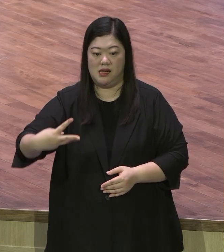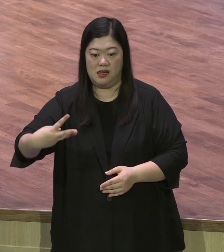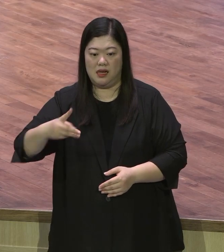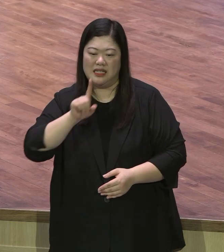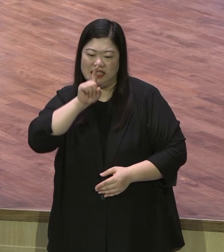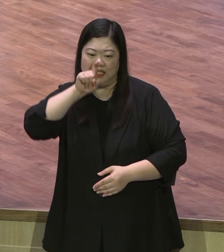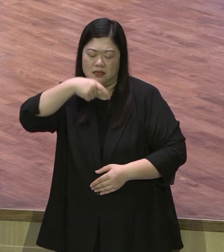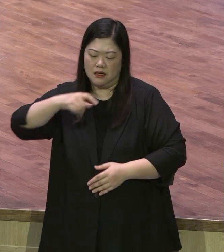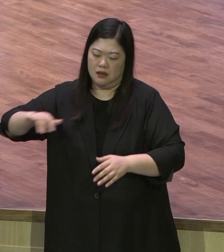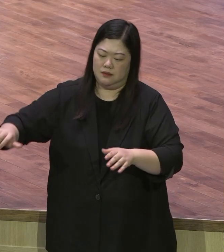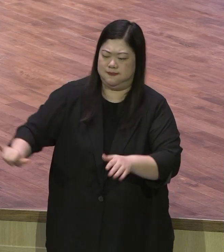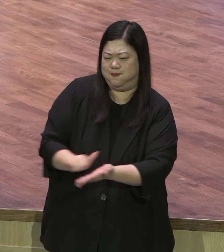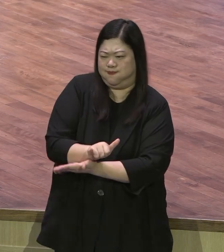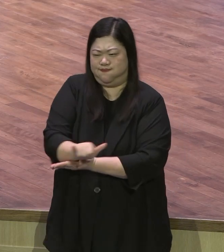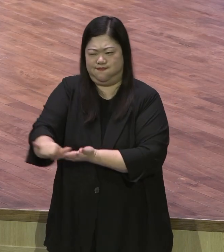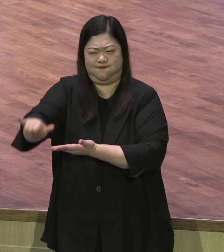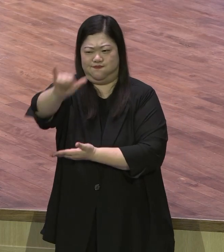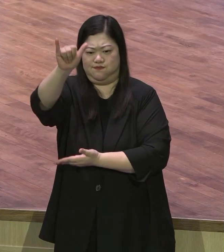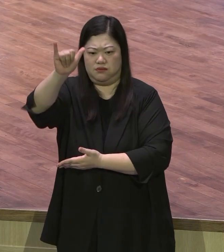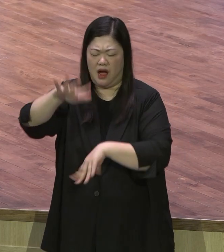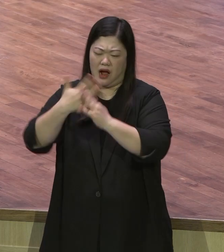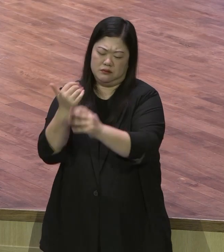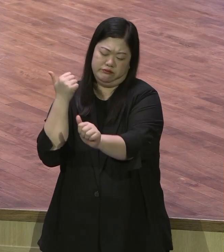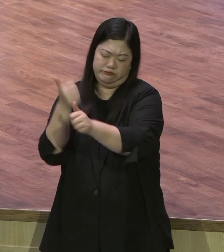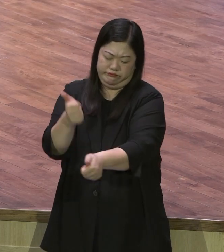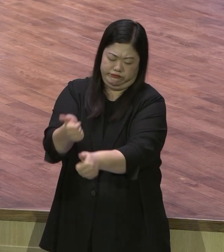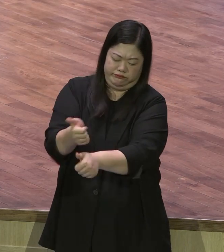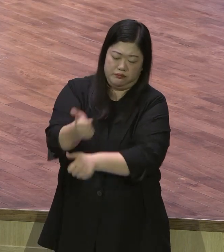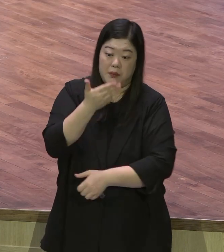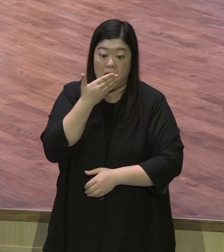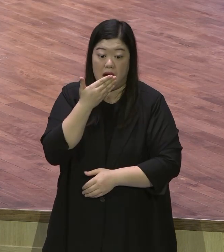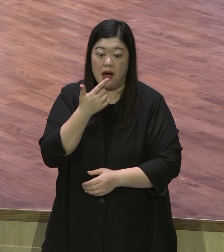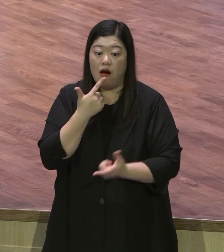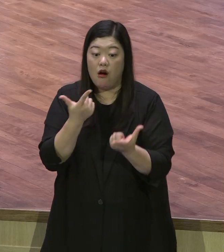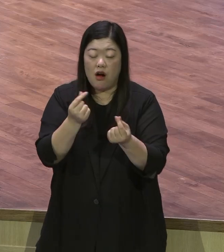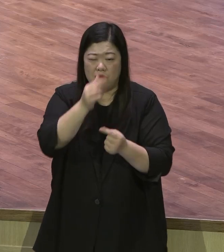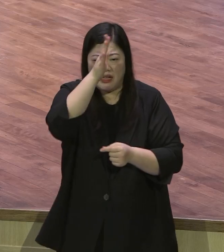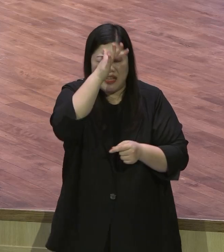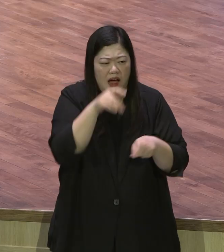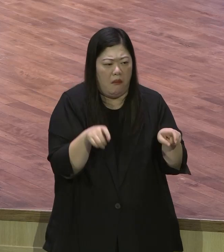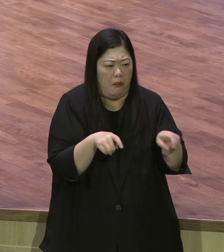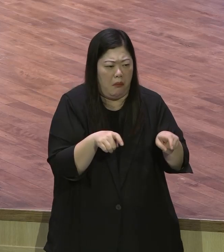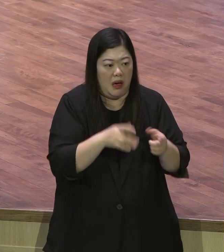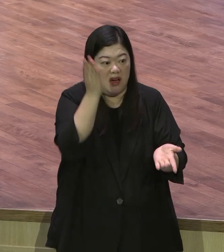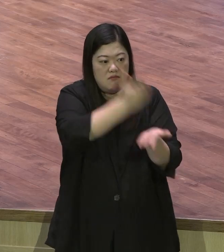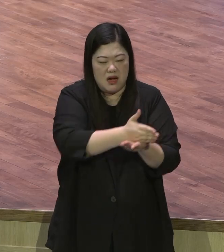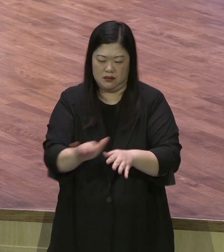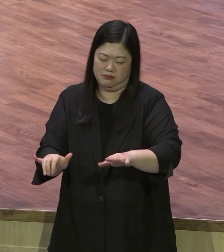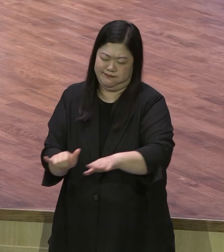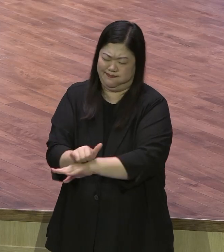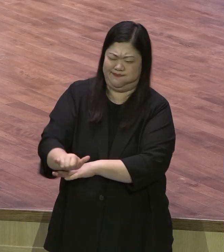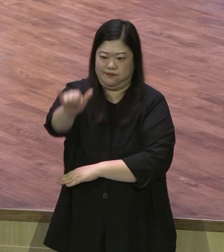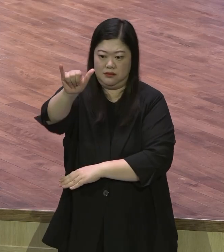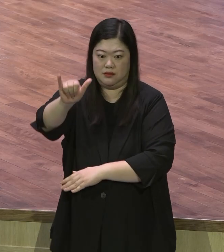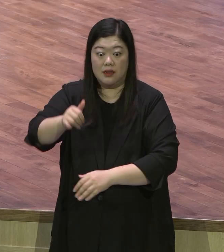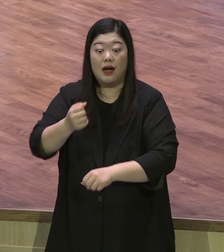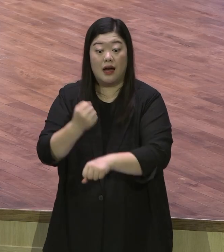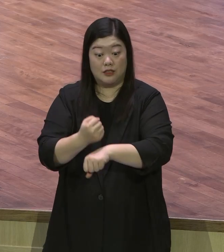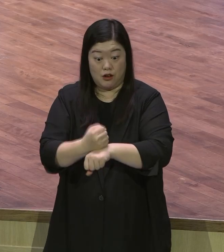말씀을 통해서 영계 전 성도들은 지혜와 지식이 있는 그런 성도들, 정말 서밋